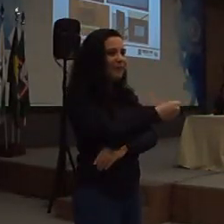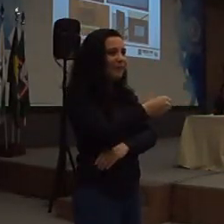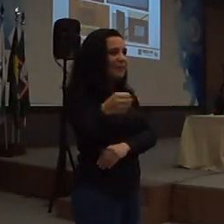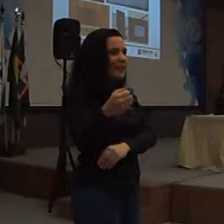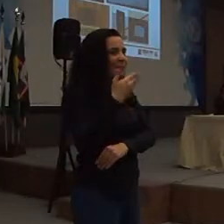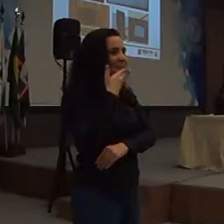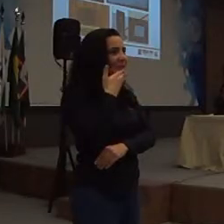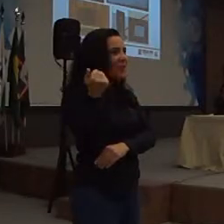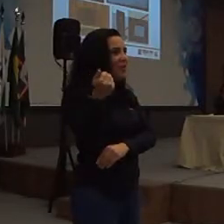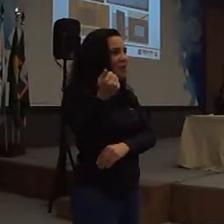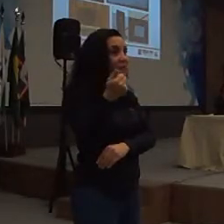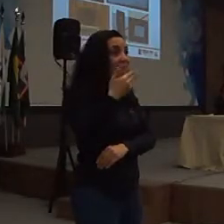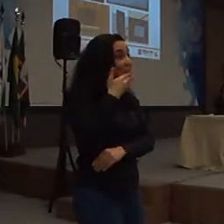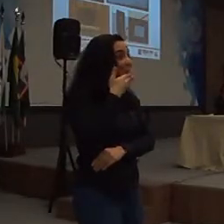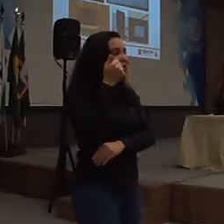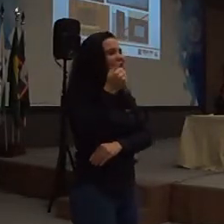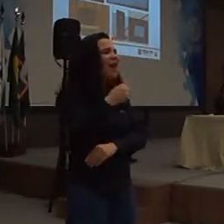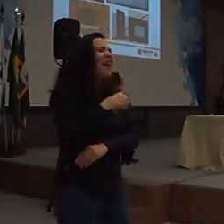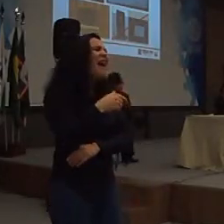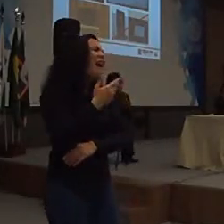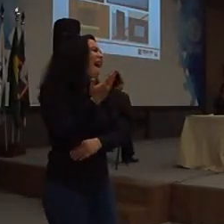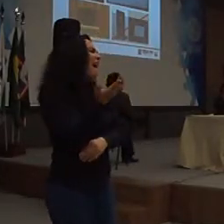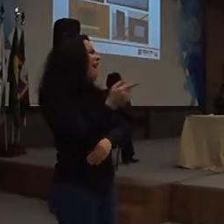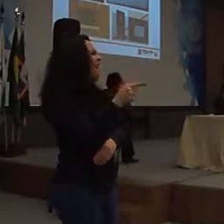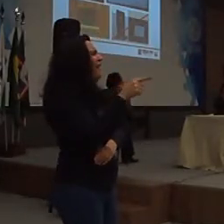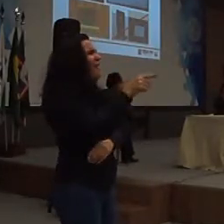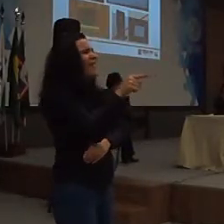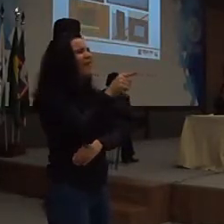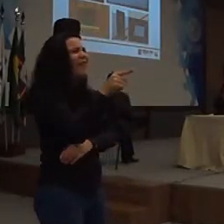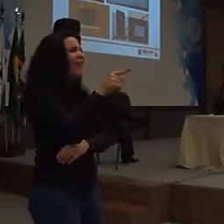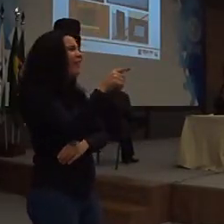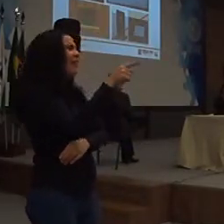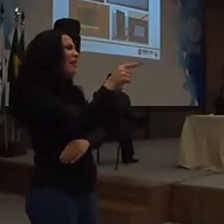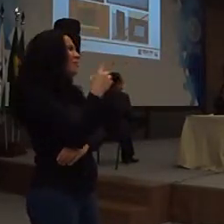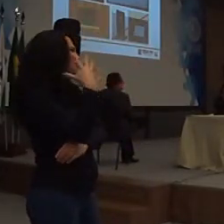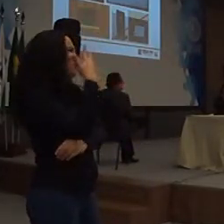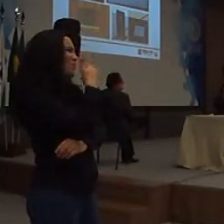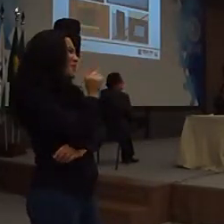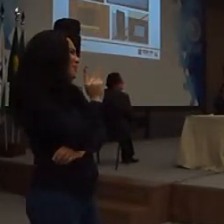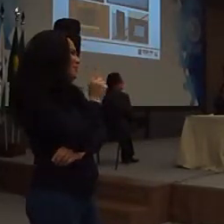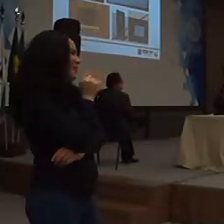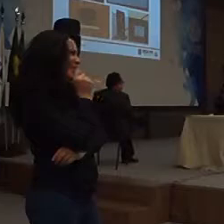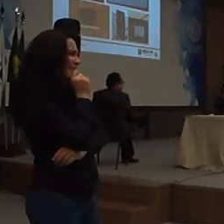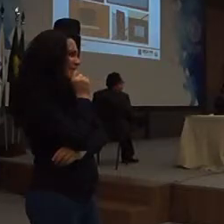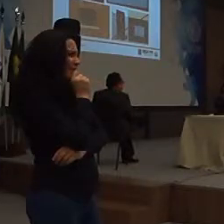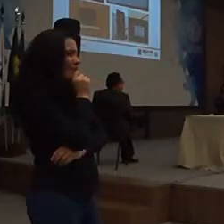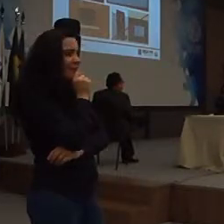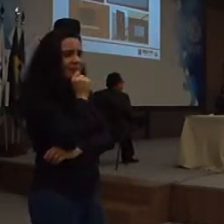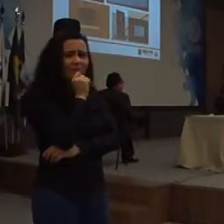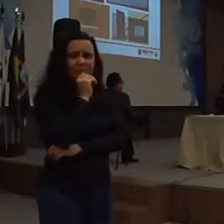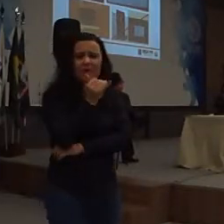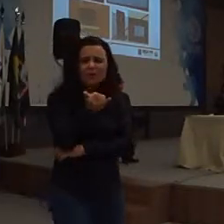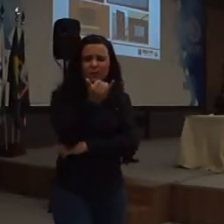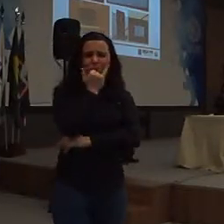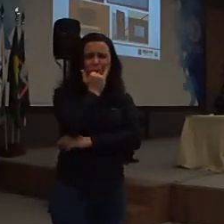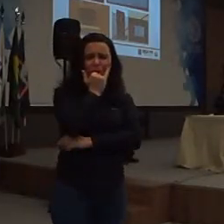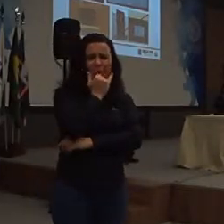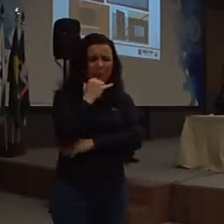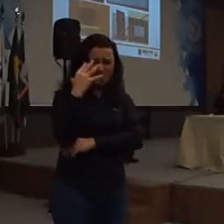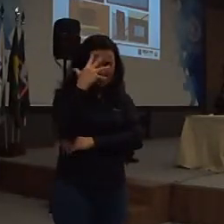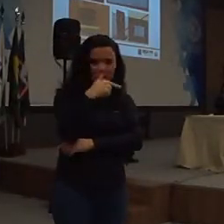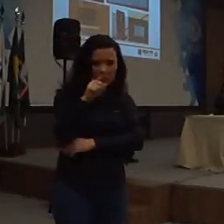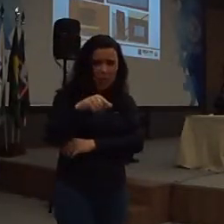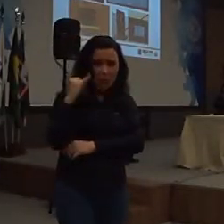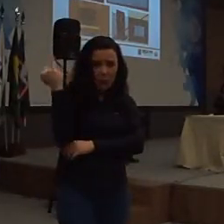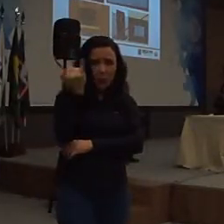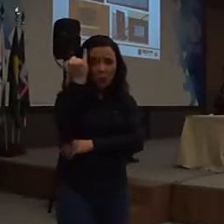isso. Ah, mas não é bonito. Peraí, mas e é o bonito que prevalece na praticidade, na acessibilidade? O